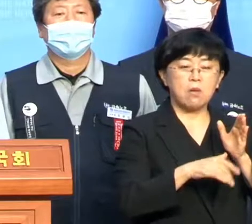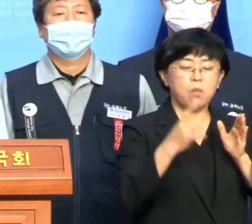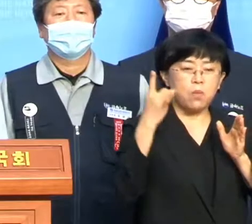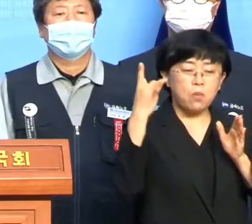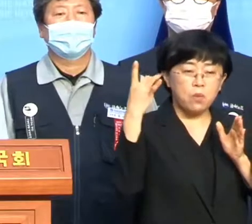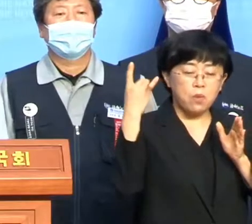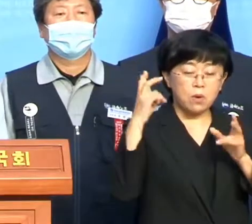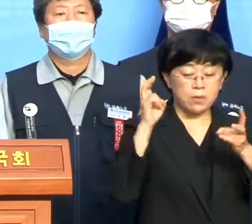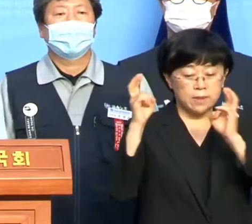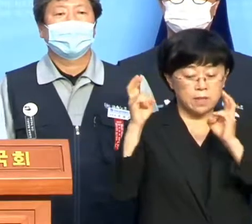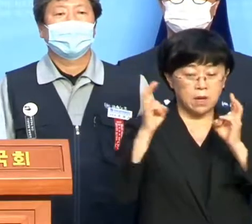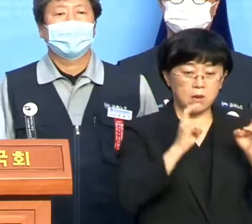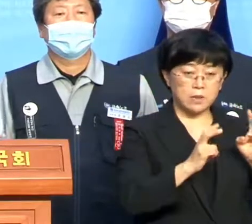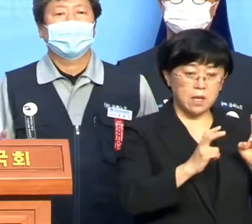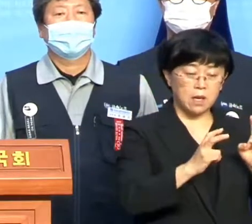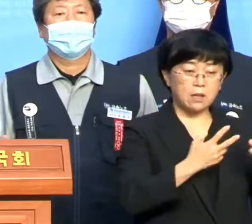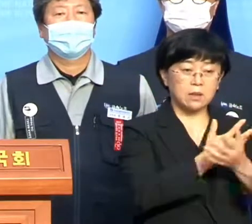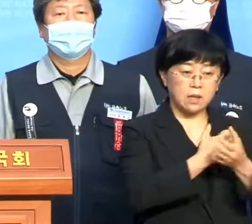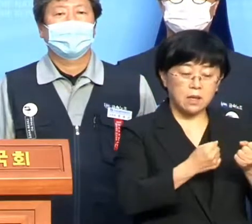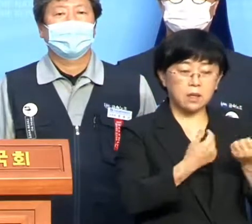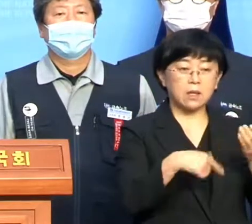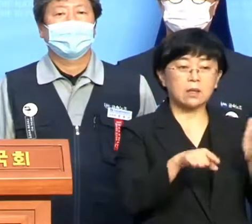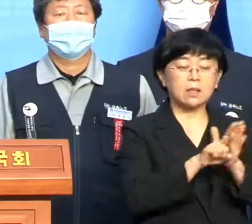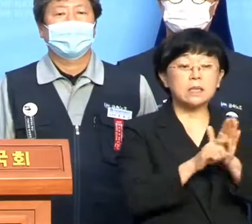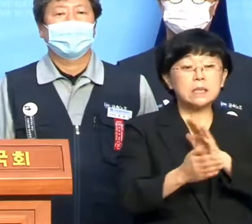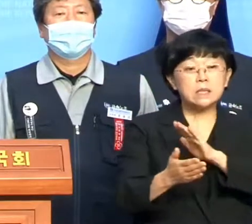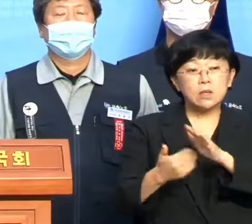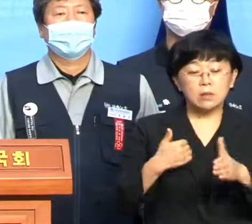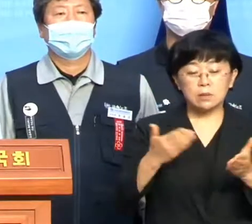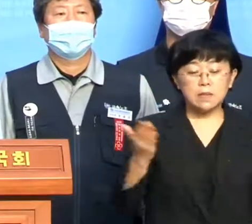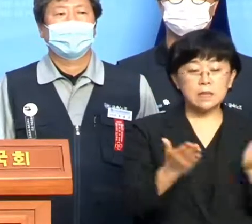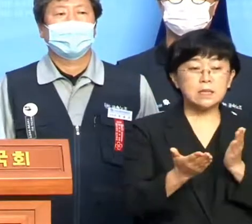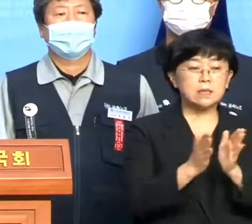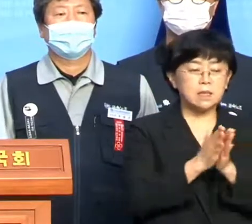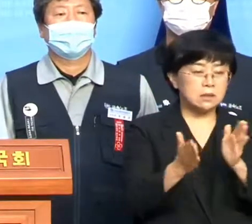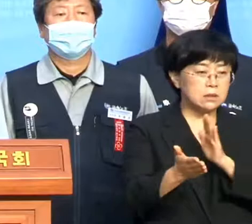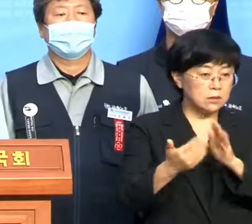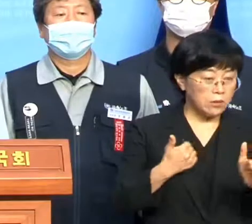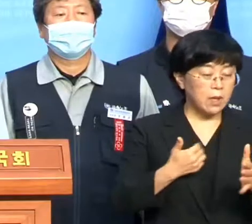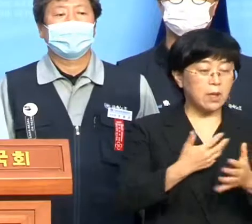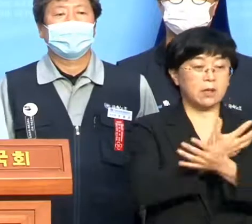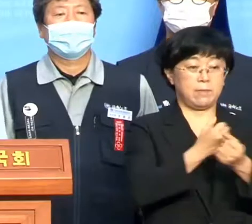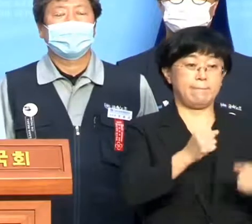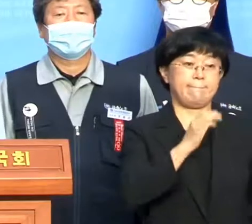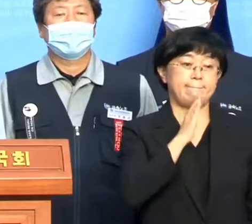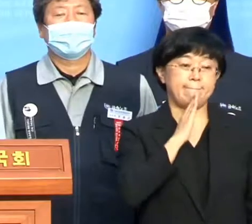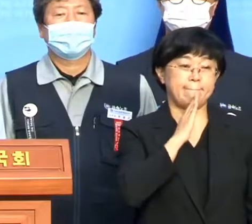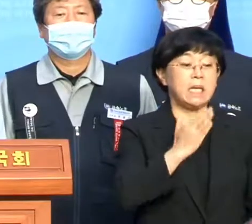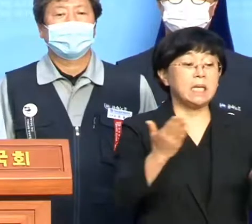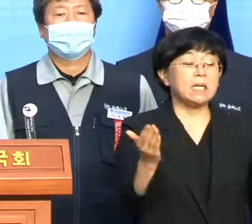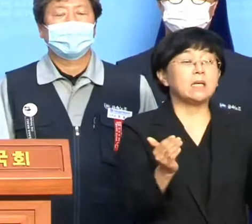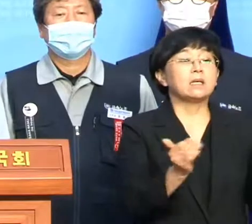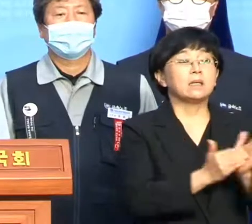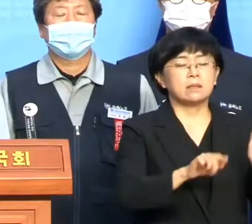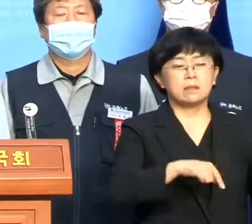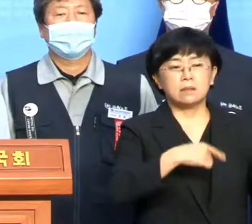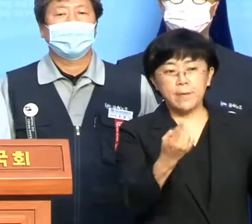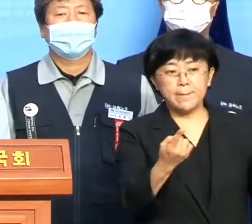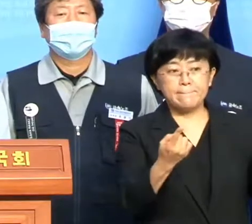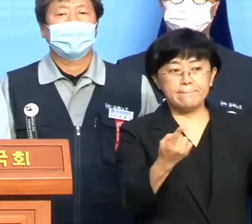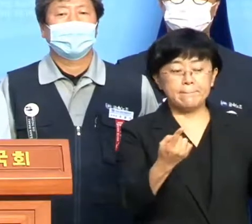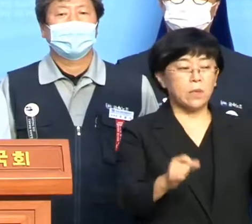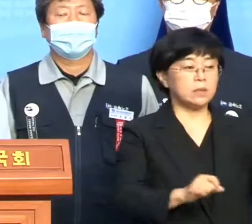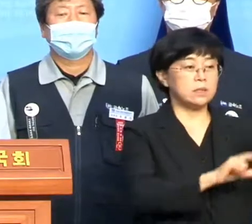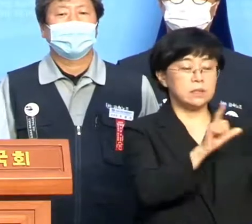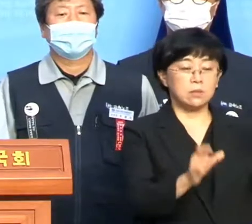그 일을 시작하기 전에 계약을 체결해야 되는데 어 일을 다 끝내고 난 뒤에 예를 들면